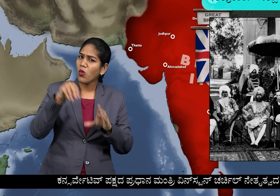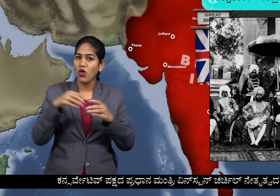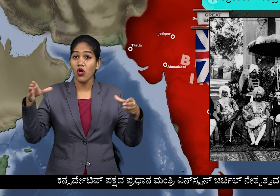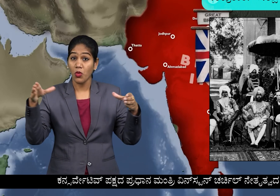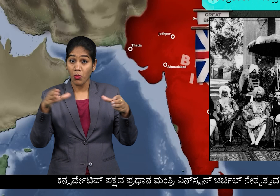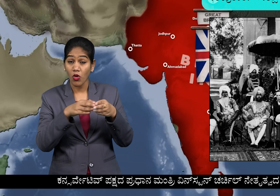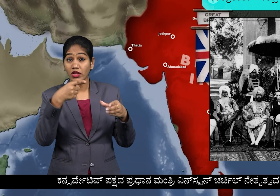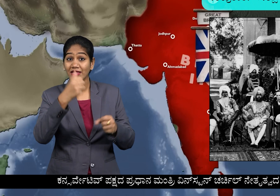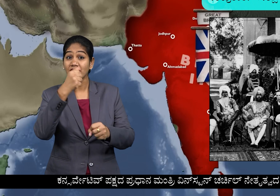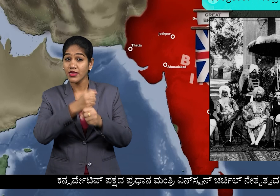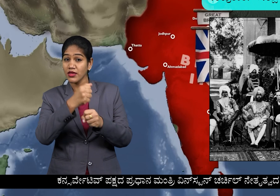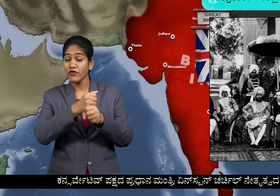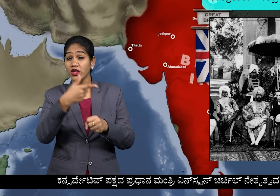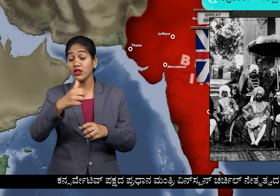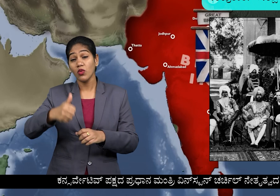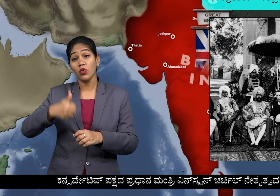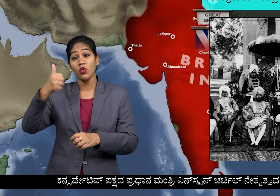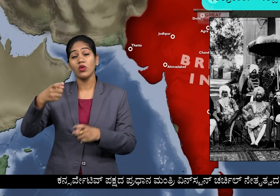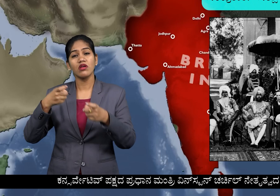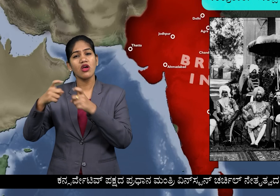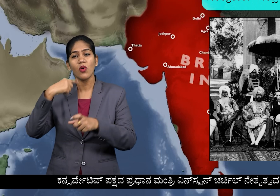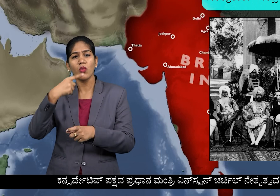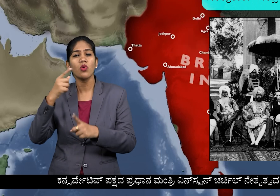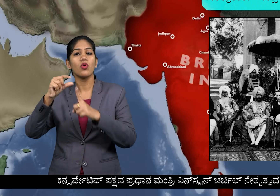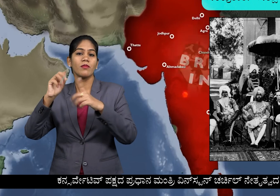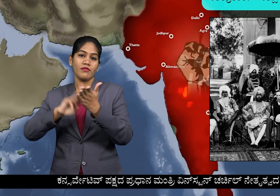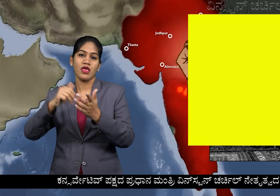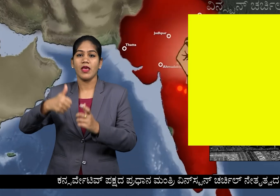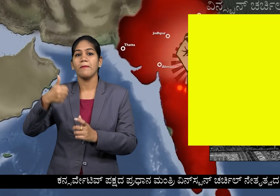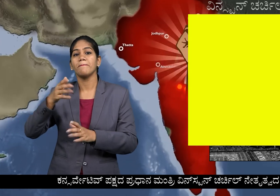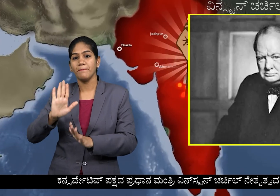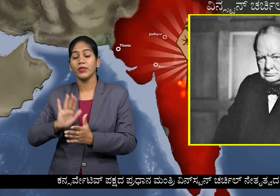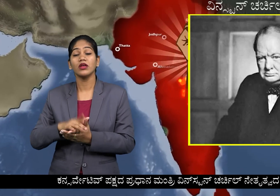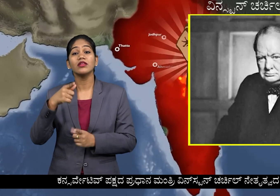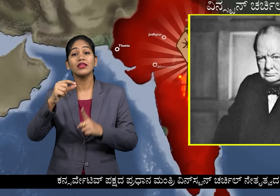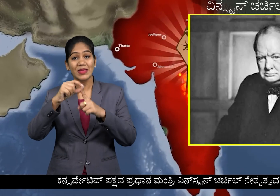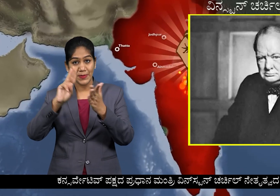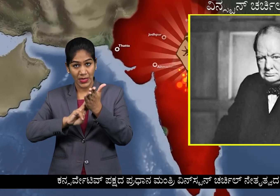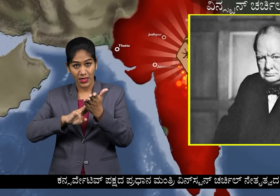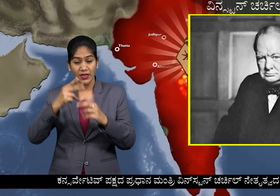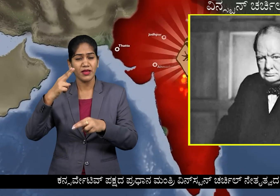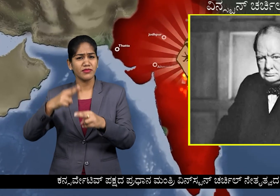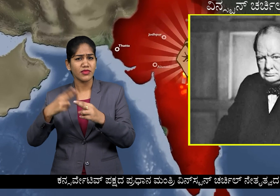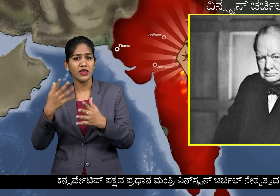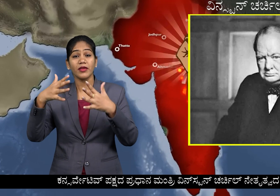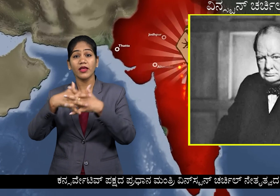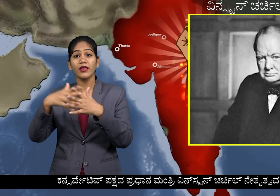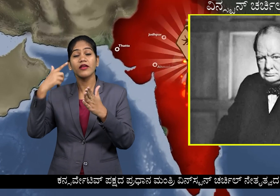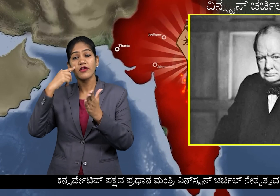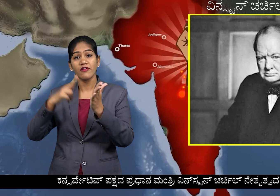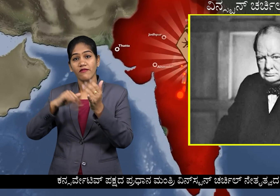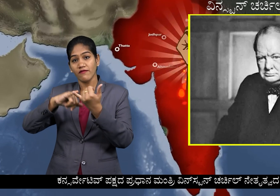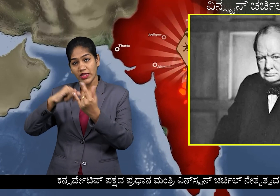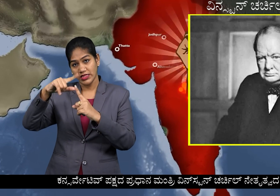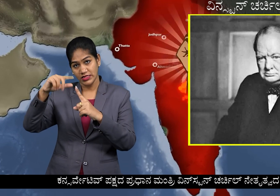ಕನ್ಸರ್ವೇಟಿವ್ ಪಕ್ಷದ ಪ್ರಧಾನಮಂತ್ರಿ ವಿನ್ಸ್ಟನ್ ಚರ್ಚಿಲ್ ನೇತೃತ್ವದ ಸರ್ವಪಕ್ಷ ಸರ್ಕಾರ